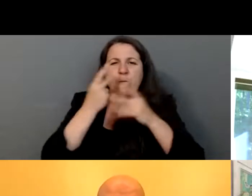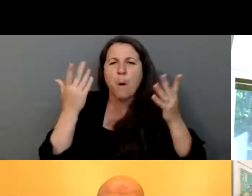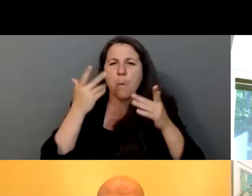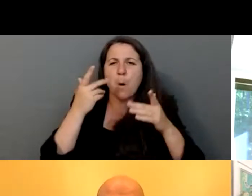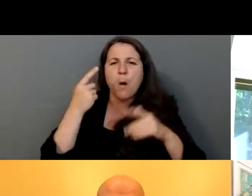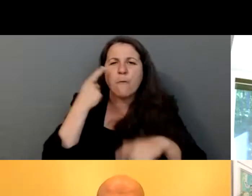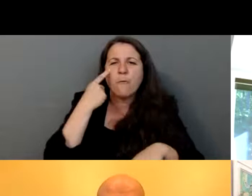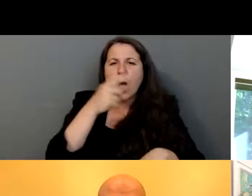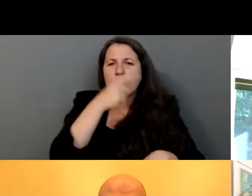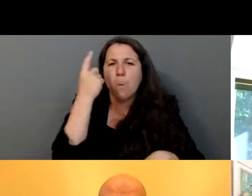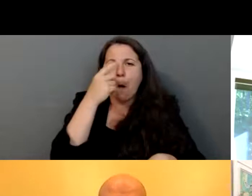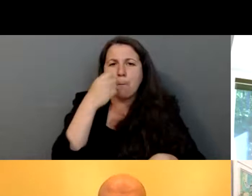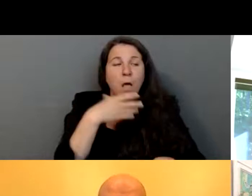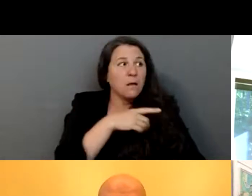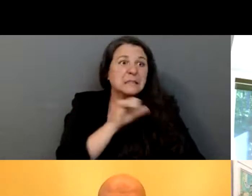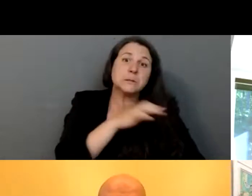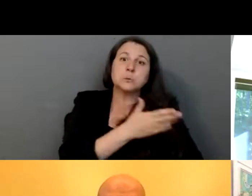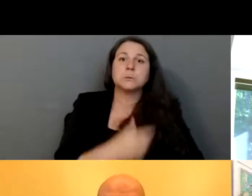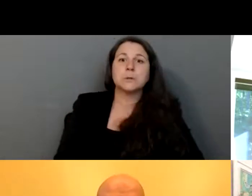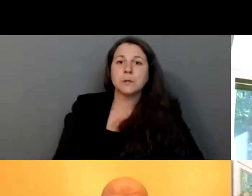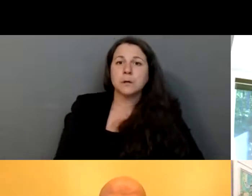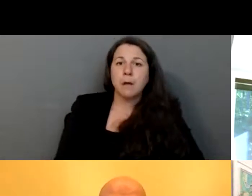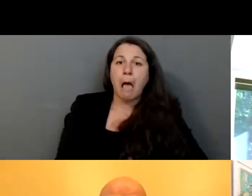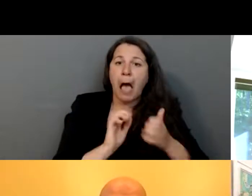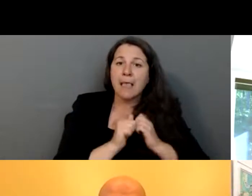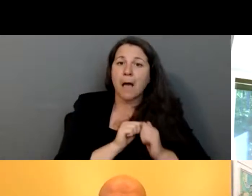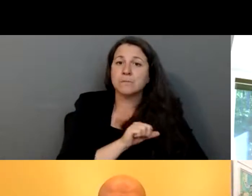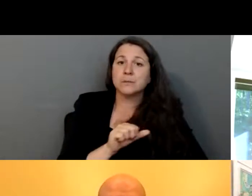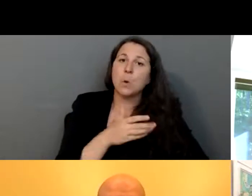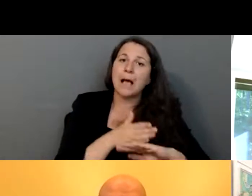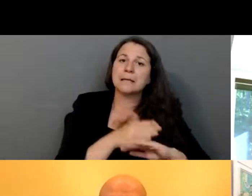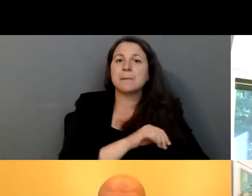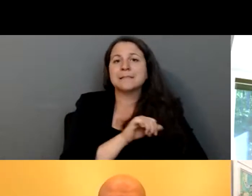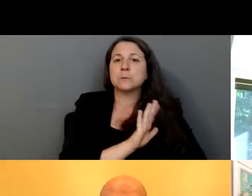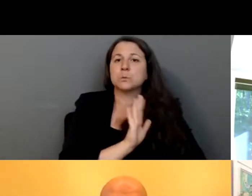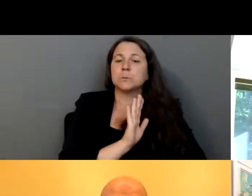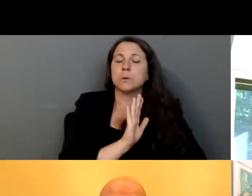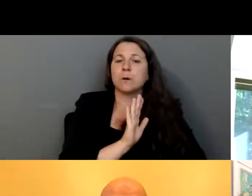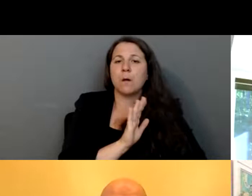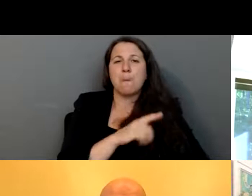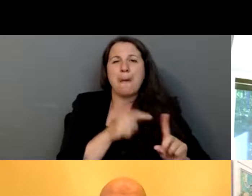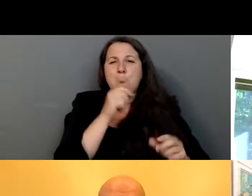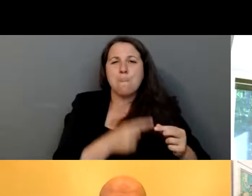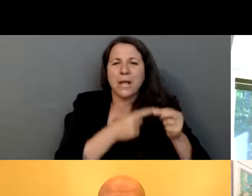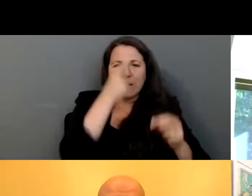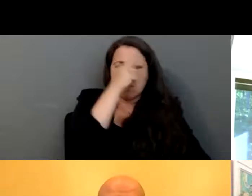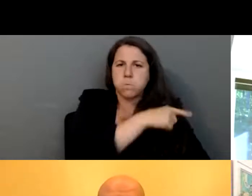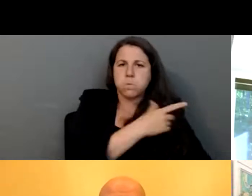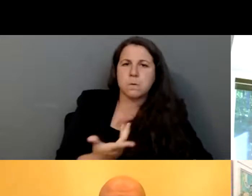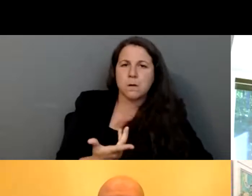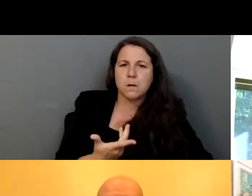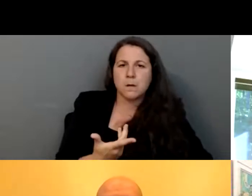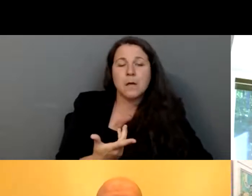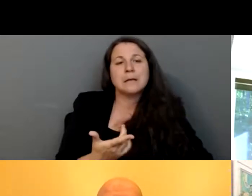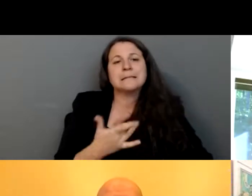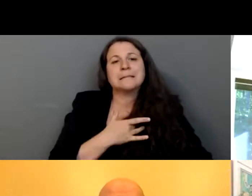chose qu'on fait. Puis je suis comme, OK, mais il y a d'autres manières d'accessibilité. Puis c'est pas perçu comme étant une priorité. Puis je pense que ça fait partie